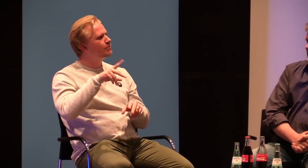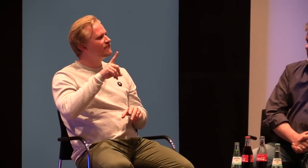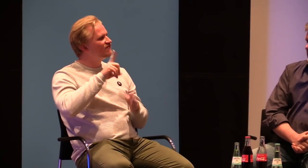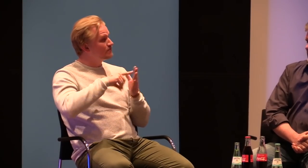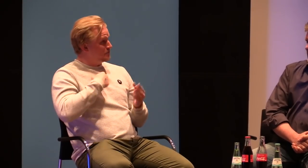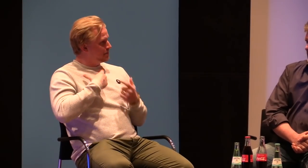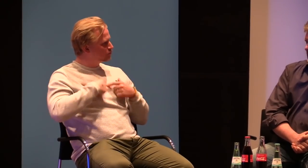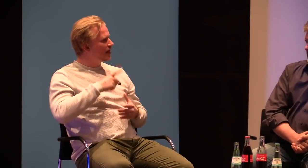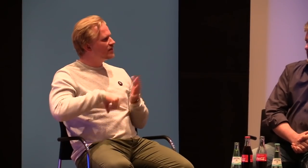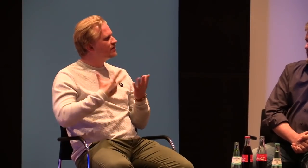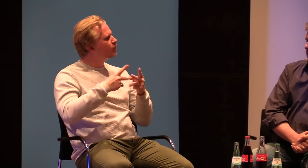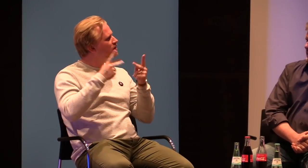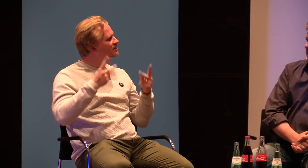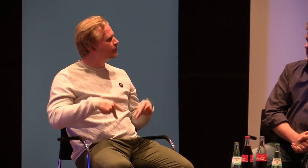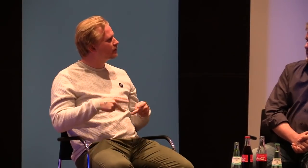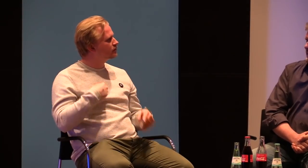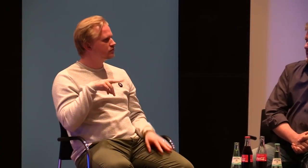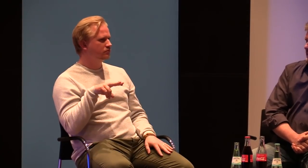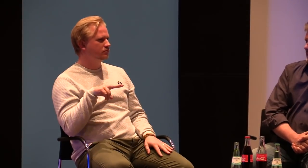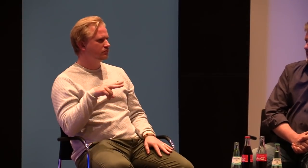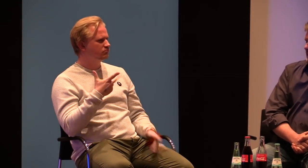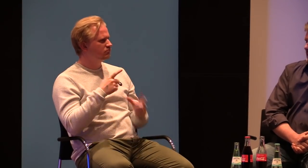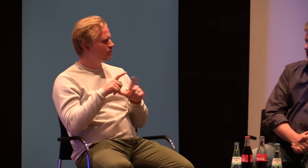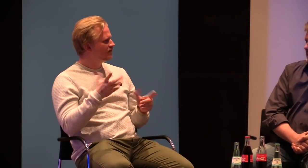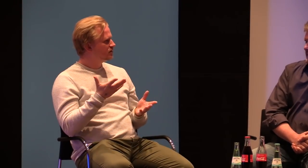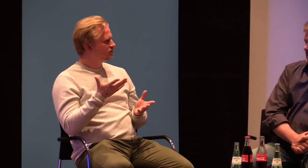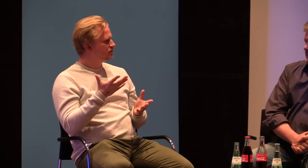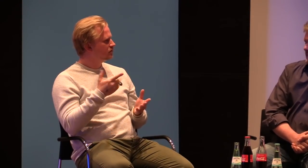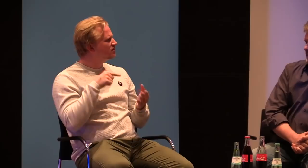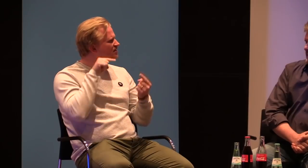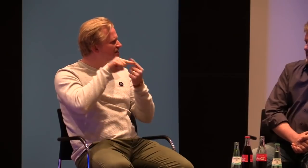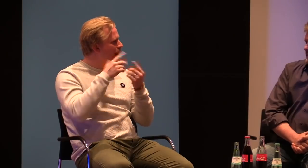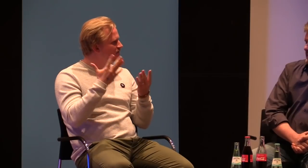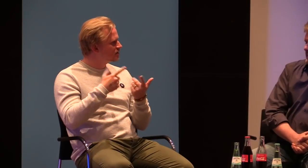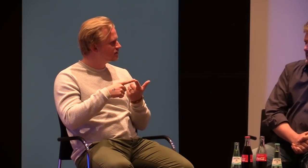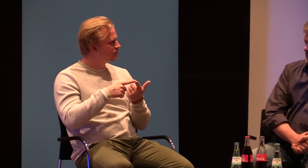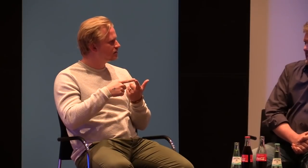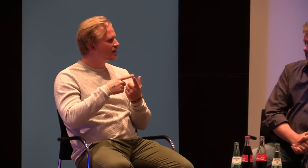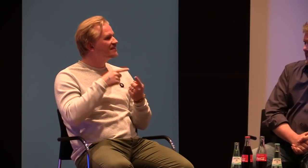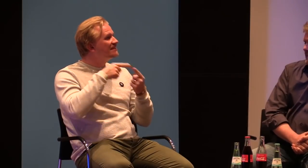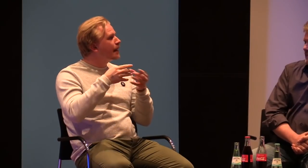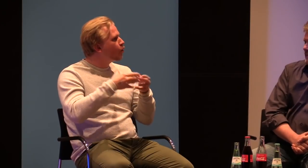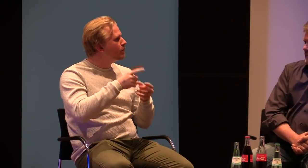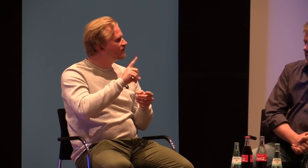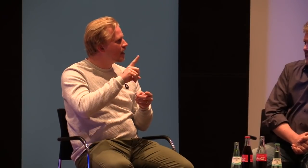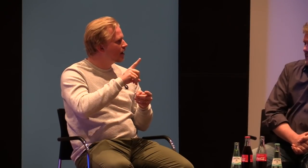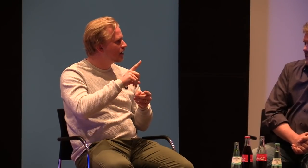Ich kenne die Seite von Sandro, ich habe sie auch auf Facebook verfolgt. Allerdings ist mir sein Ziel noch nicht so wirklich